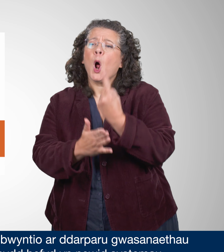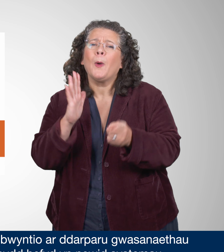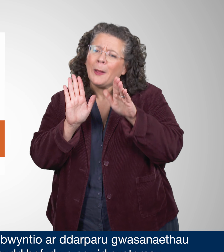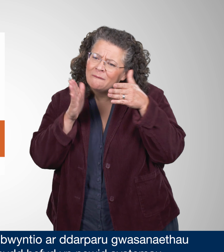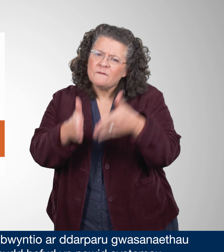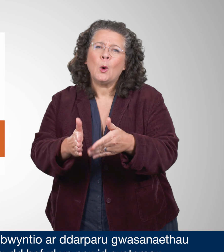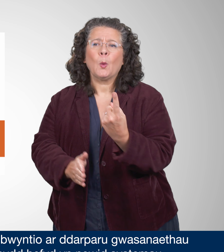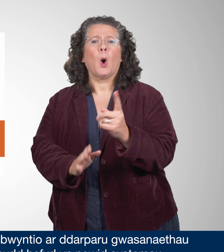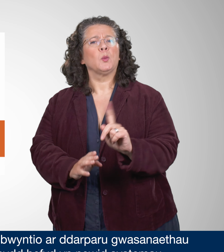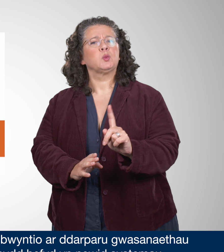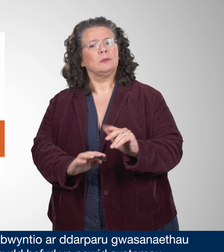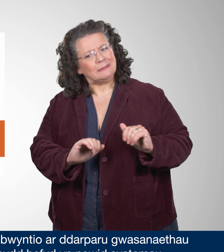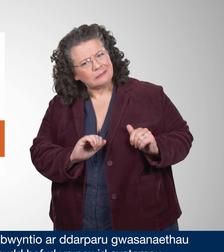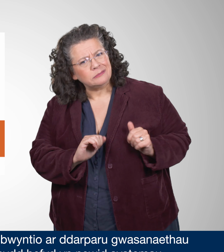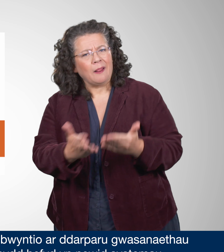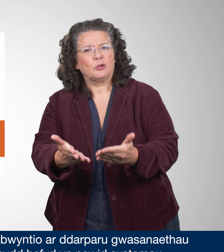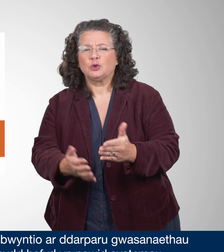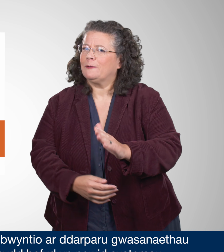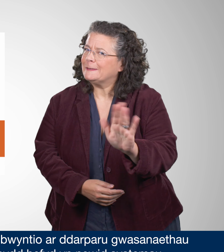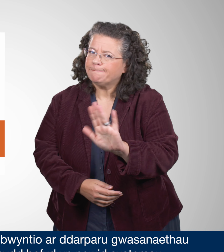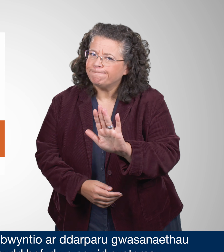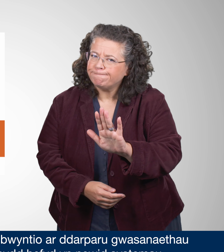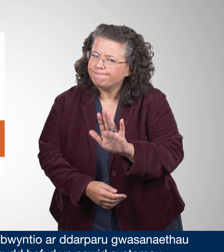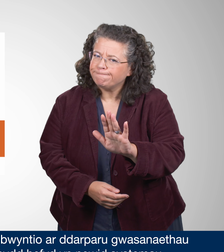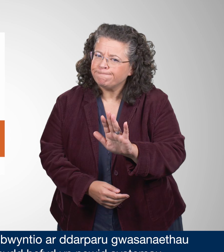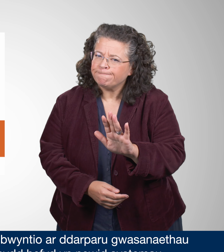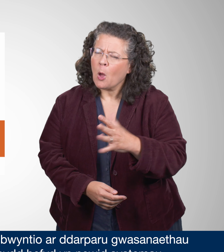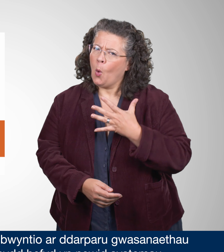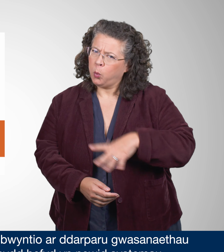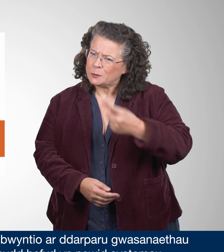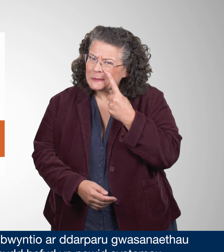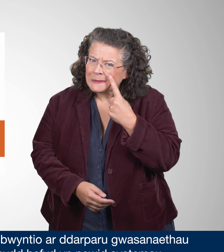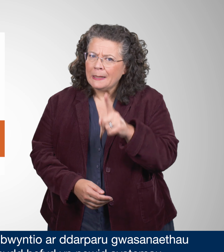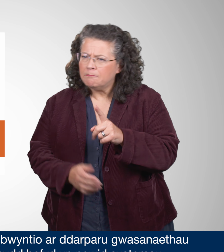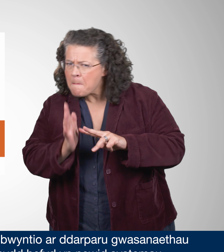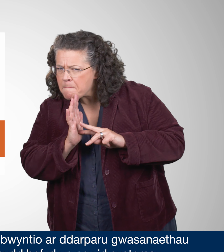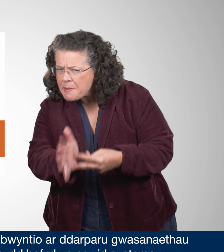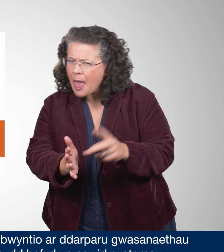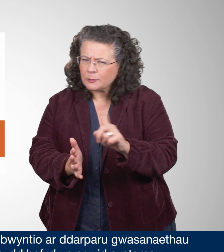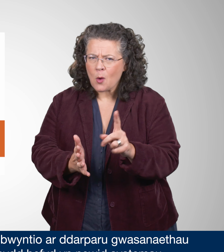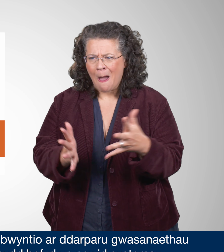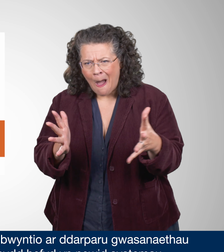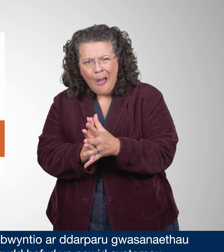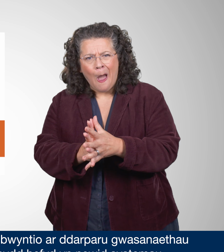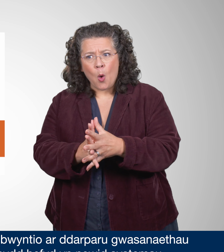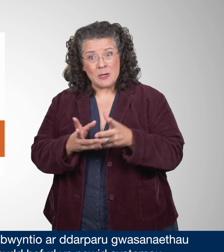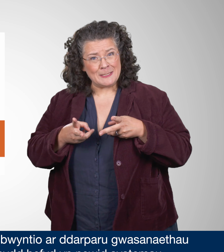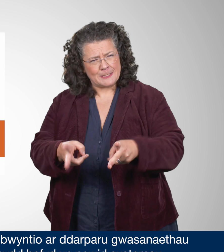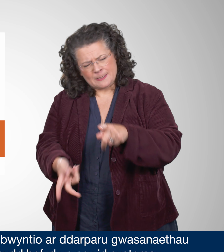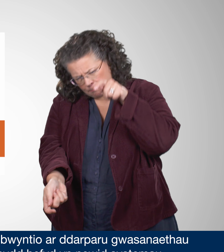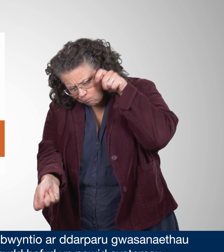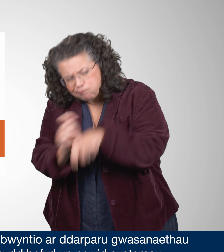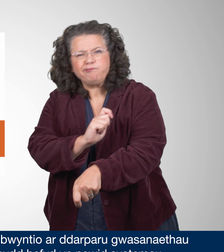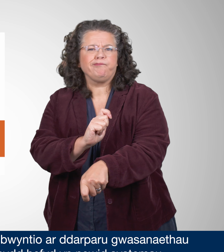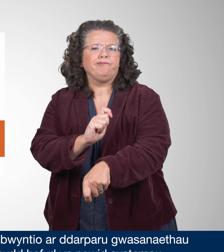Nid ydym yn chwilio am brosiectau sy'n canolbwyntio ar ddarparu gwasanaethau yn unig.